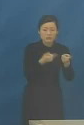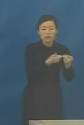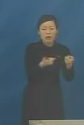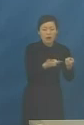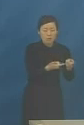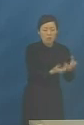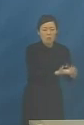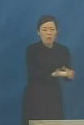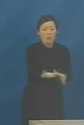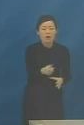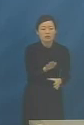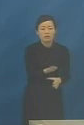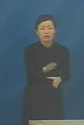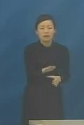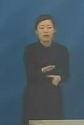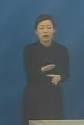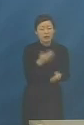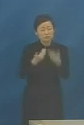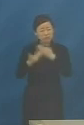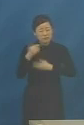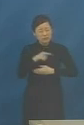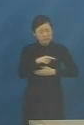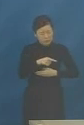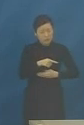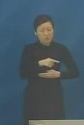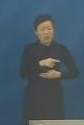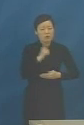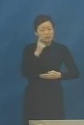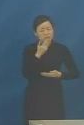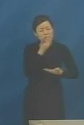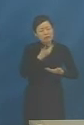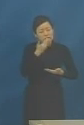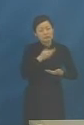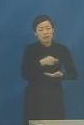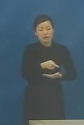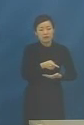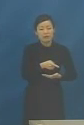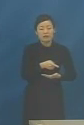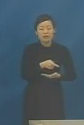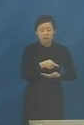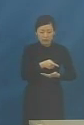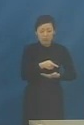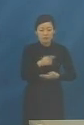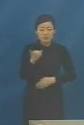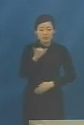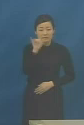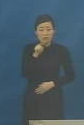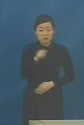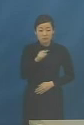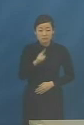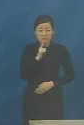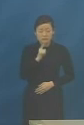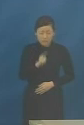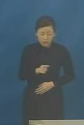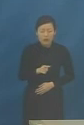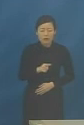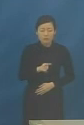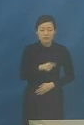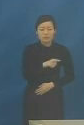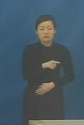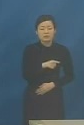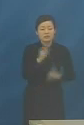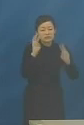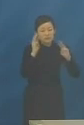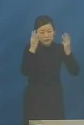ねで今でも我は今でこそこう gba 料理という風に言ってますが弥生人にとりまして青やの野営地にとりました普通の